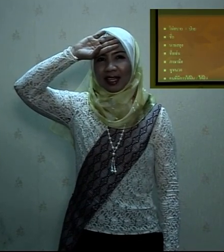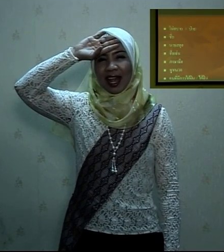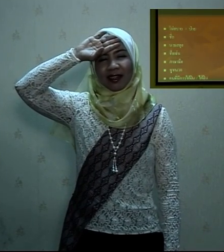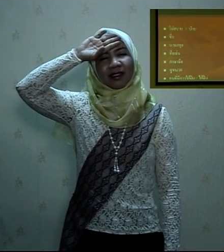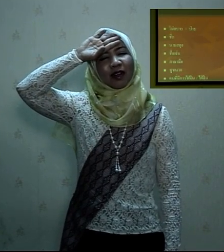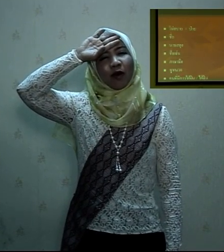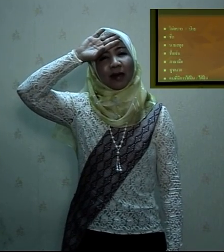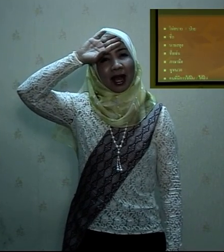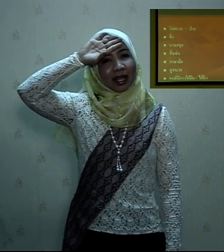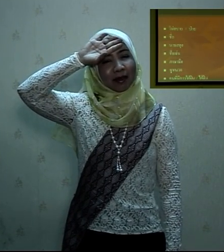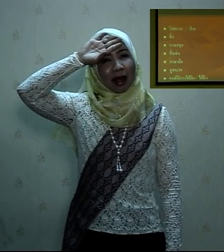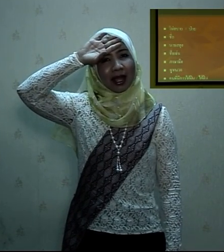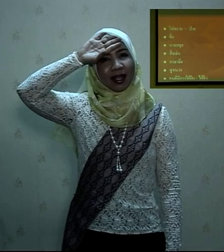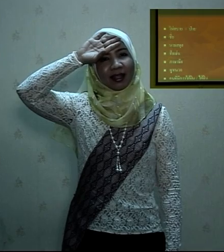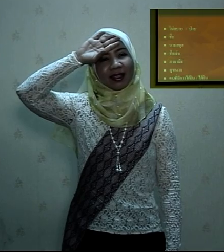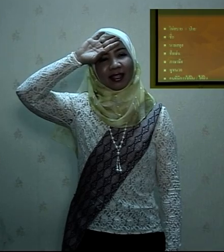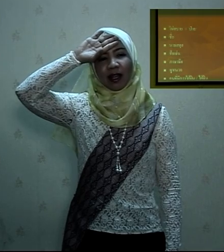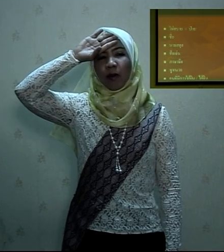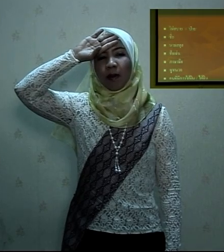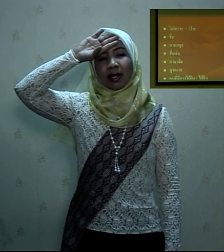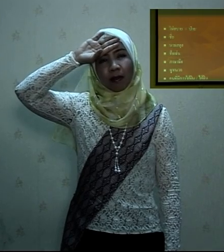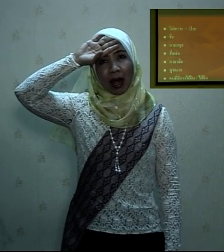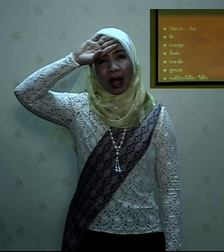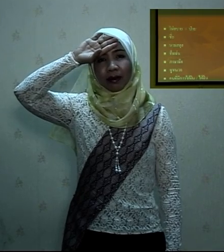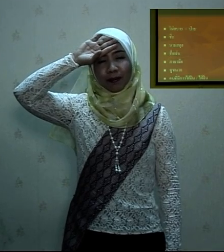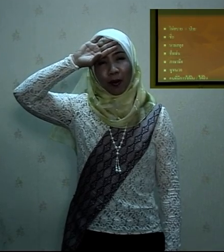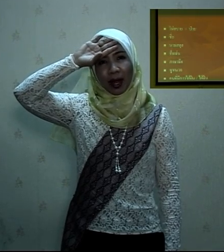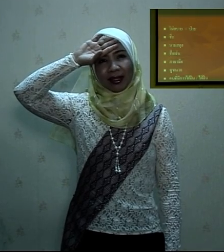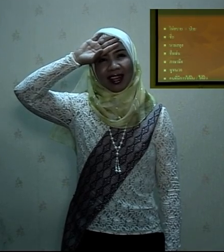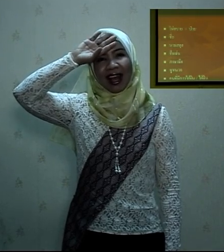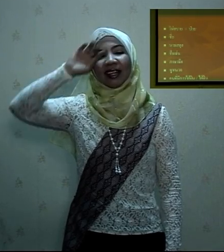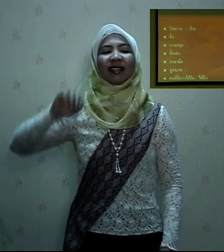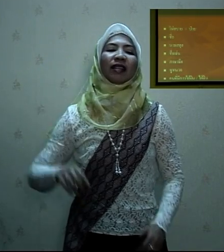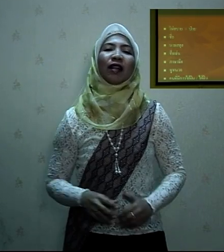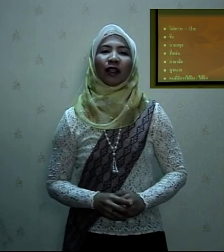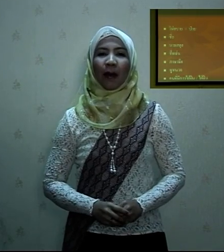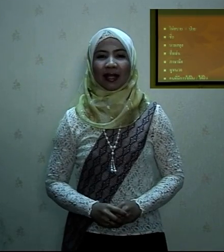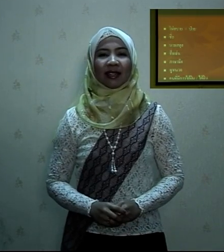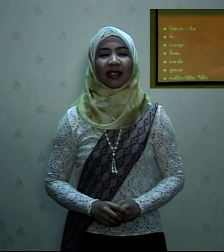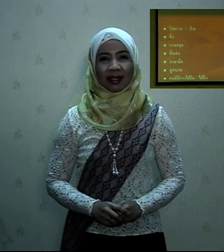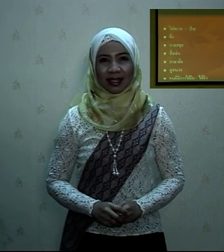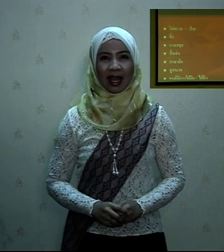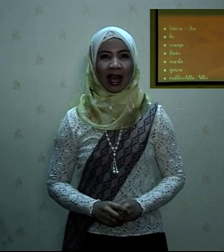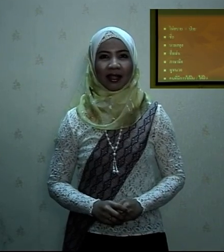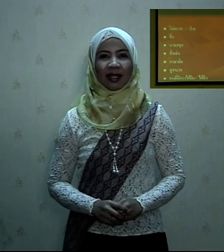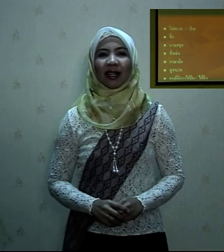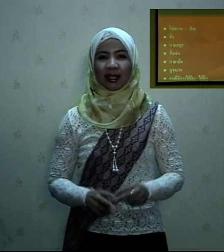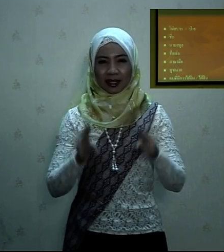ไข้ว่ามีไข้ขึ้นไหมคำว่าไม่สบายหรือป่วยนะคะต่อไปชื่อค่ะชื่อ